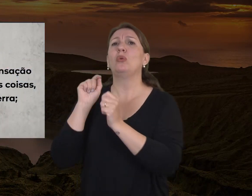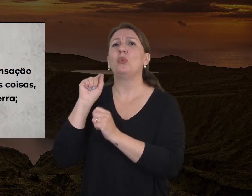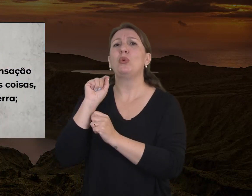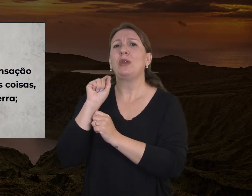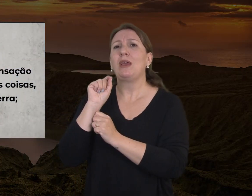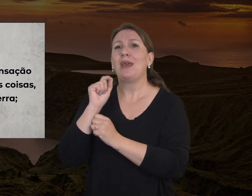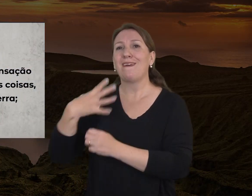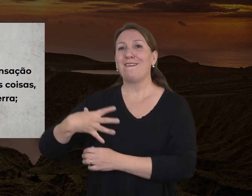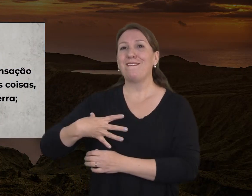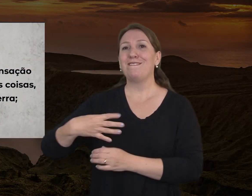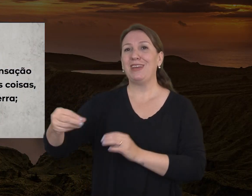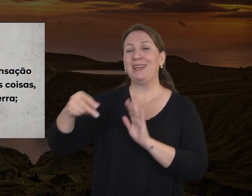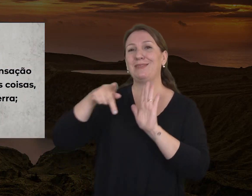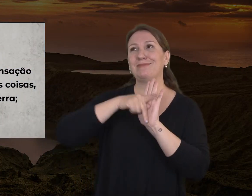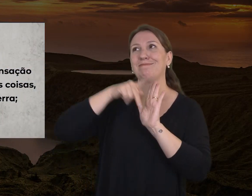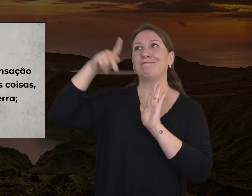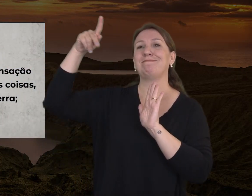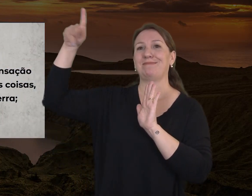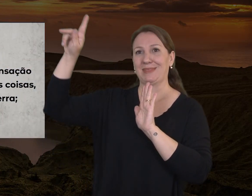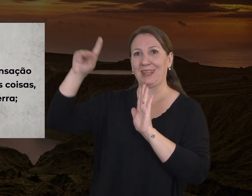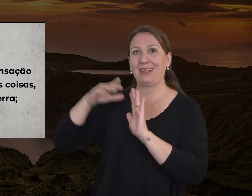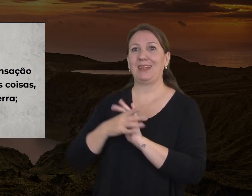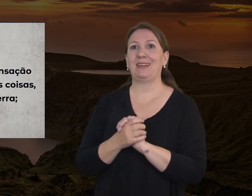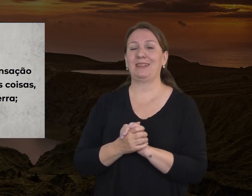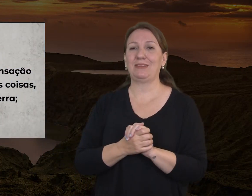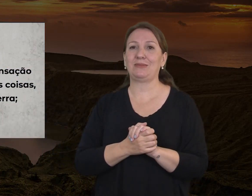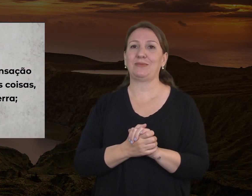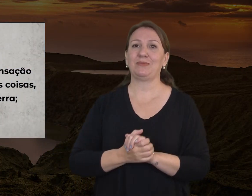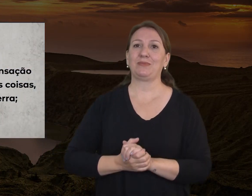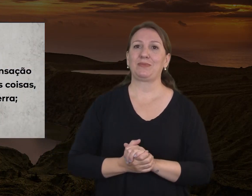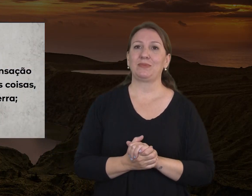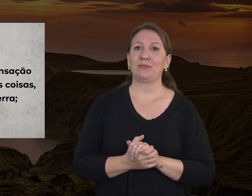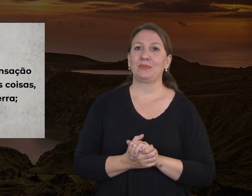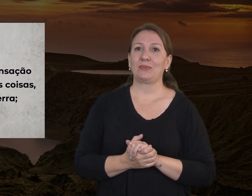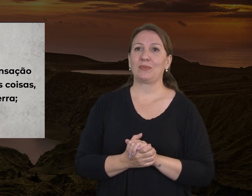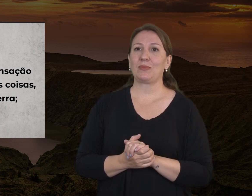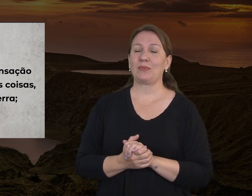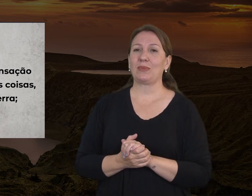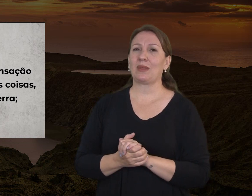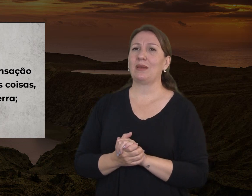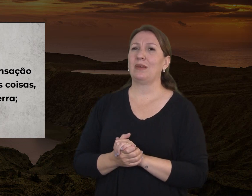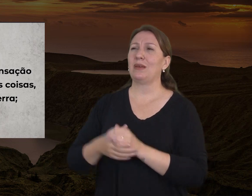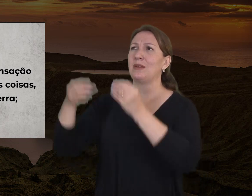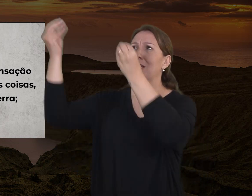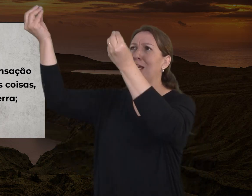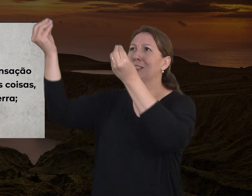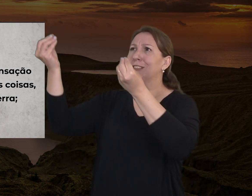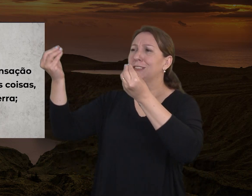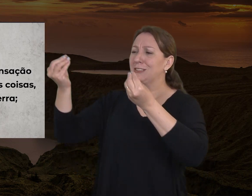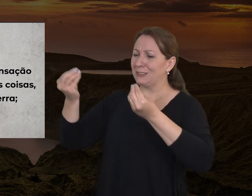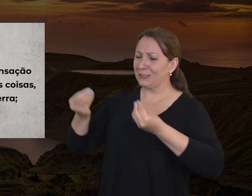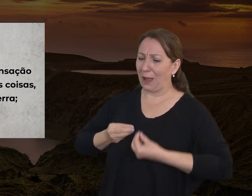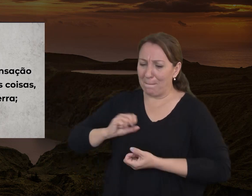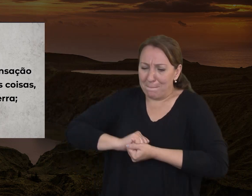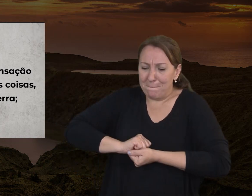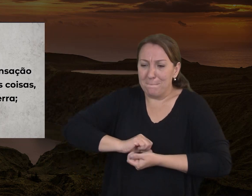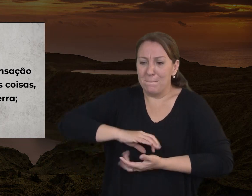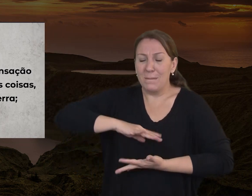fazer convergir nele, na dispensação da plenitude dos tempos. Essa